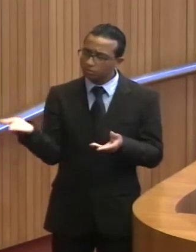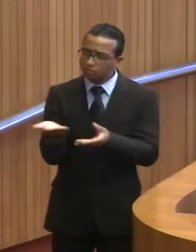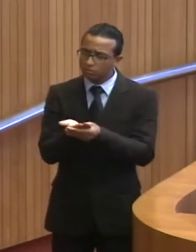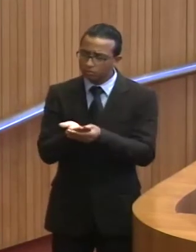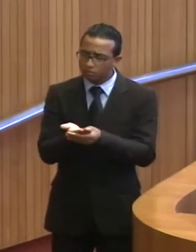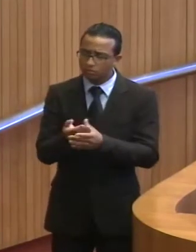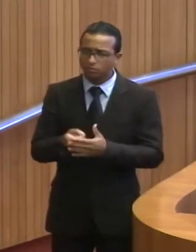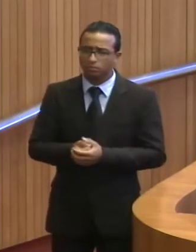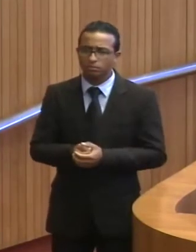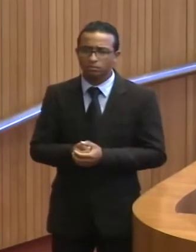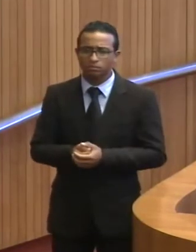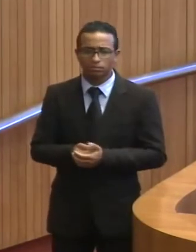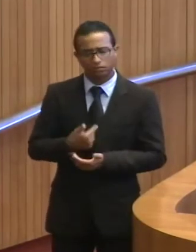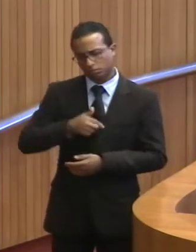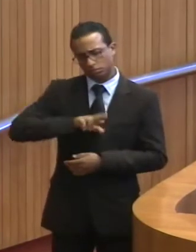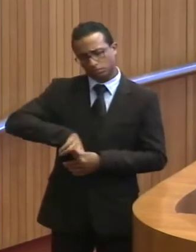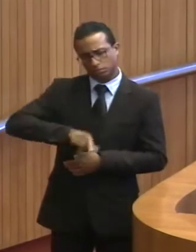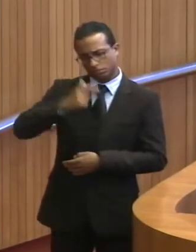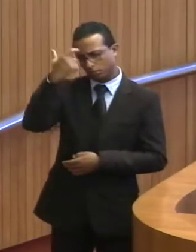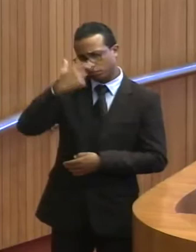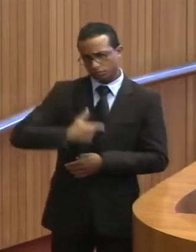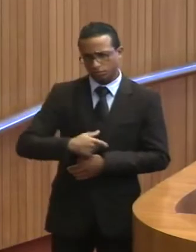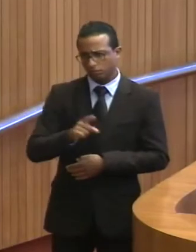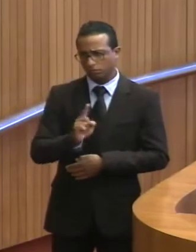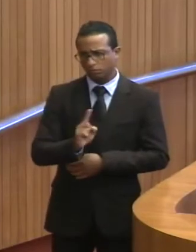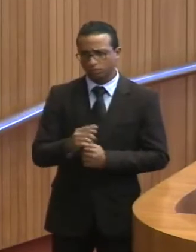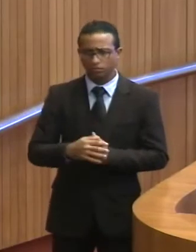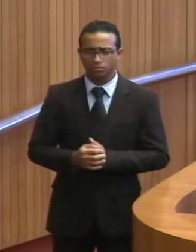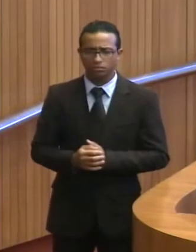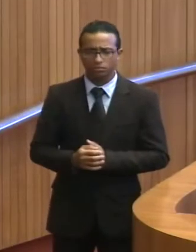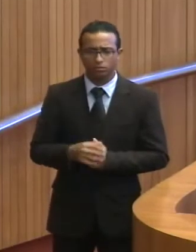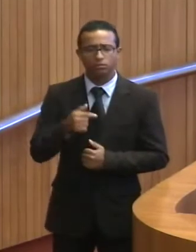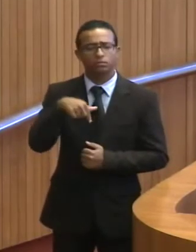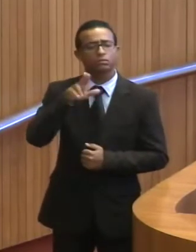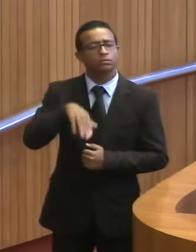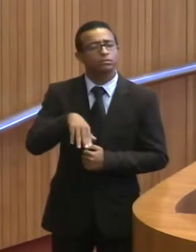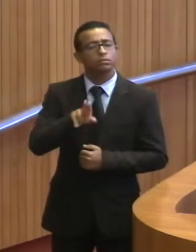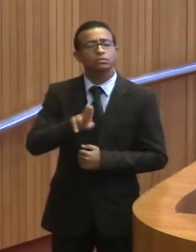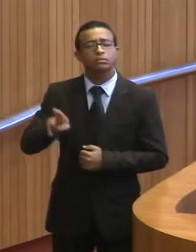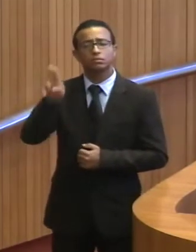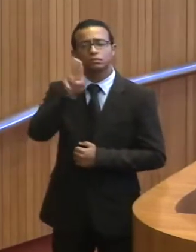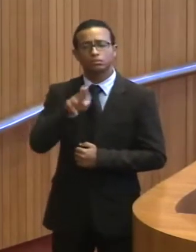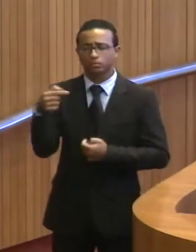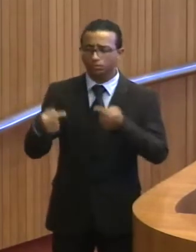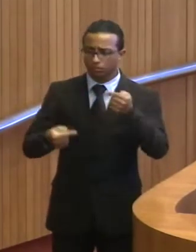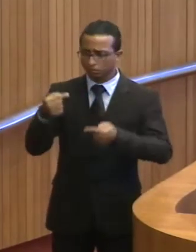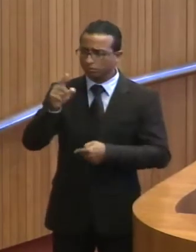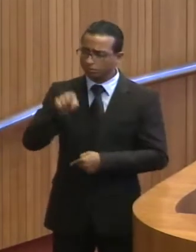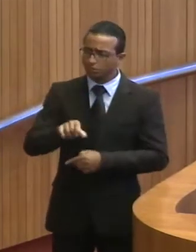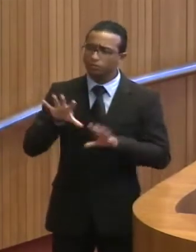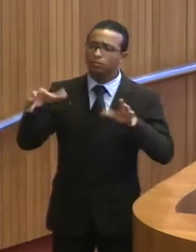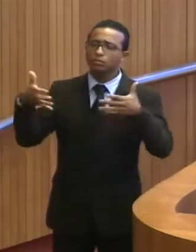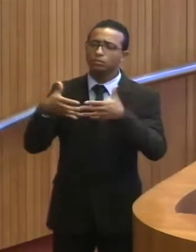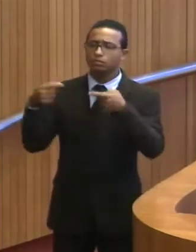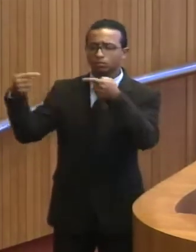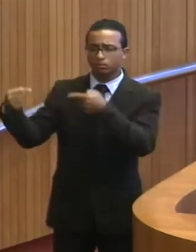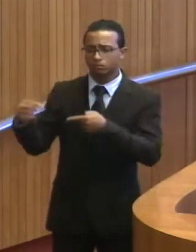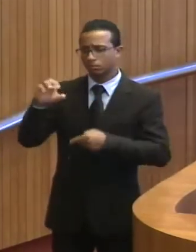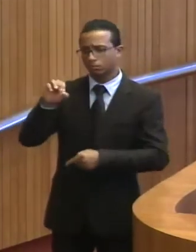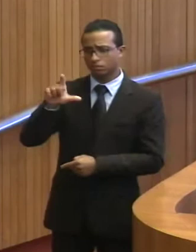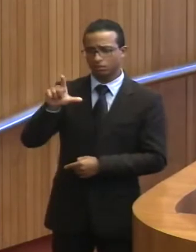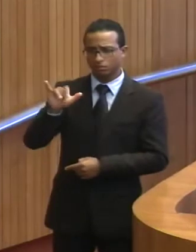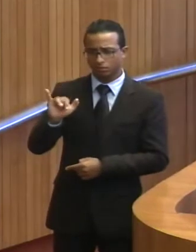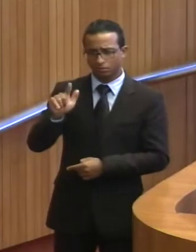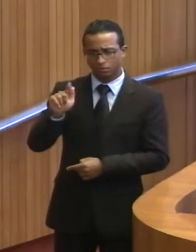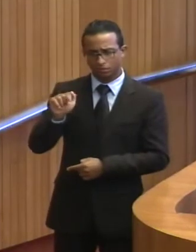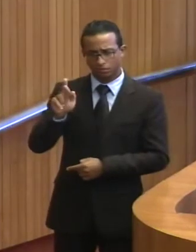processo não fomos nós. Quem fez uso político foi a oligarquia.